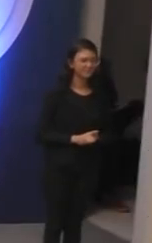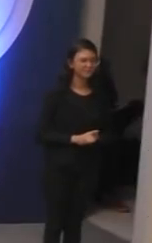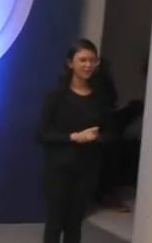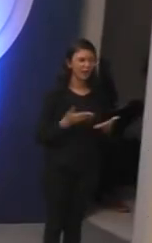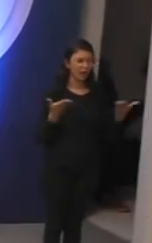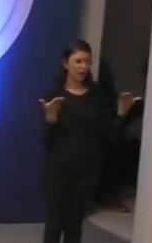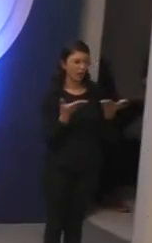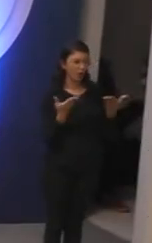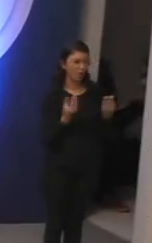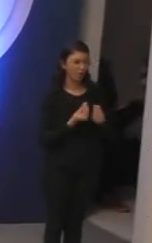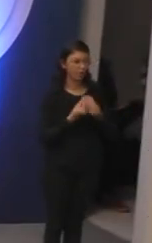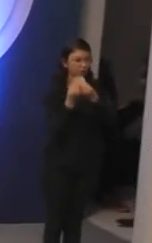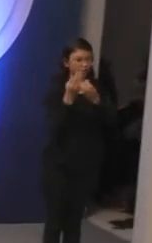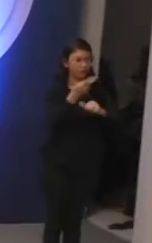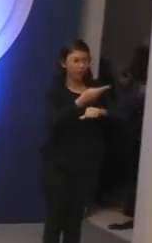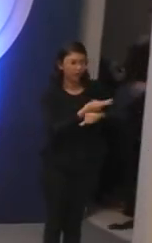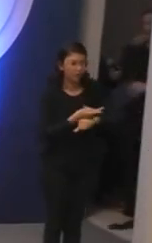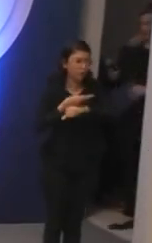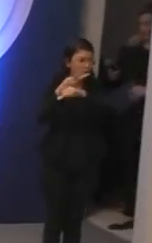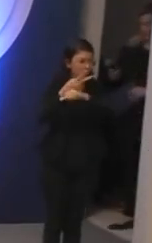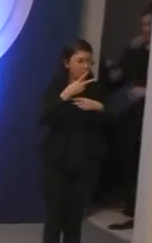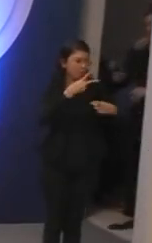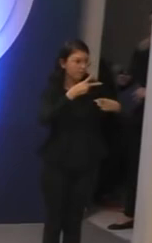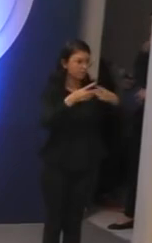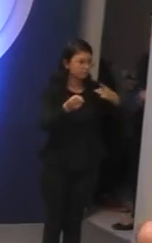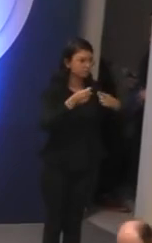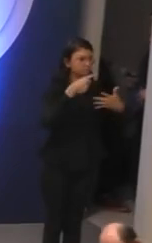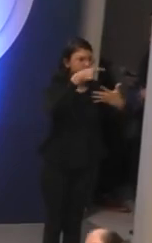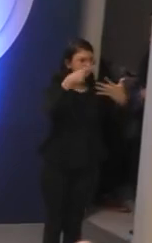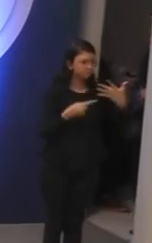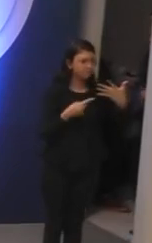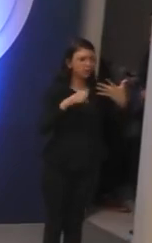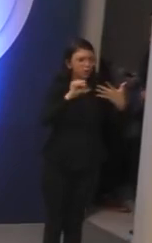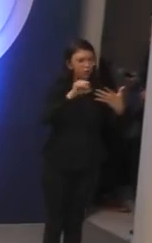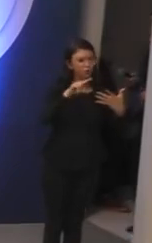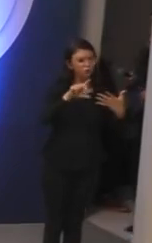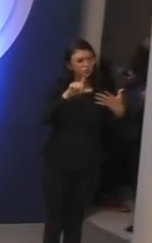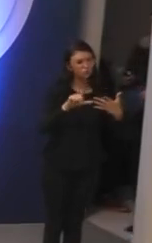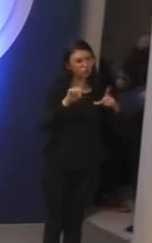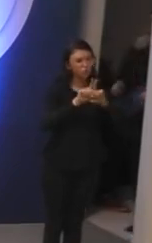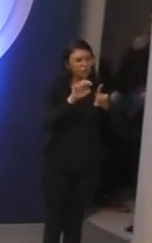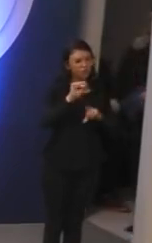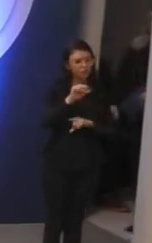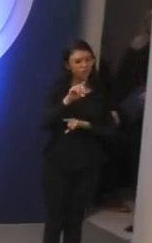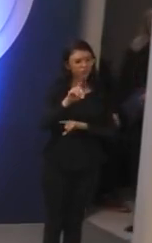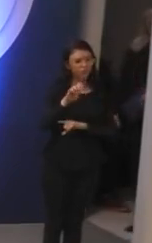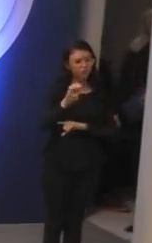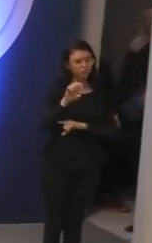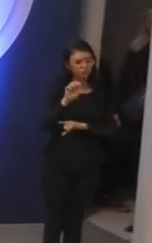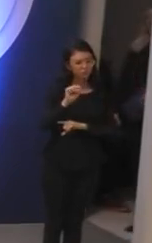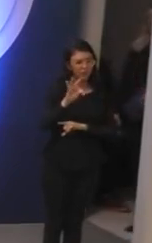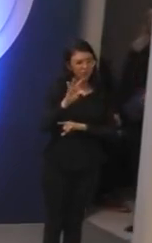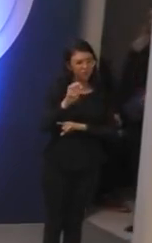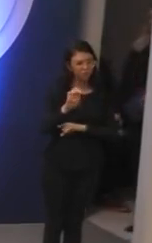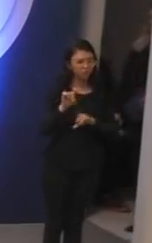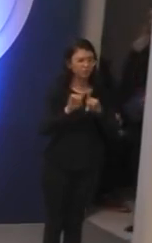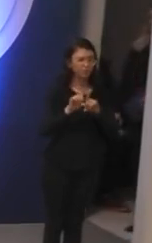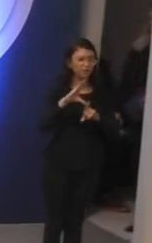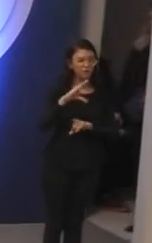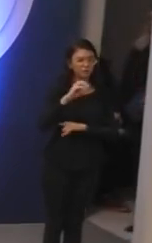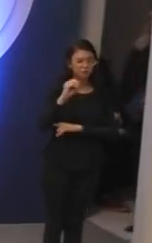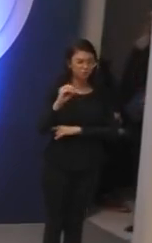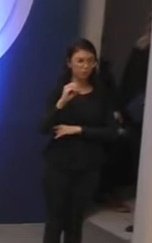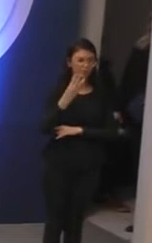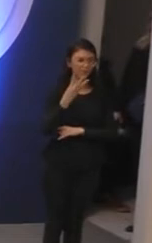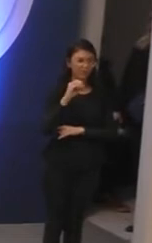Vamos agora à entrega do prêmio para a vencedora da categoria Região Sul, Sudeste e Centro-Oeste, até 30 mil unidades